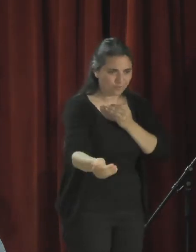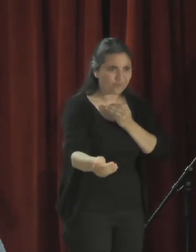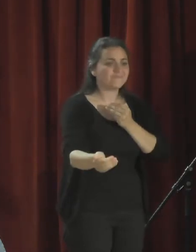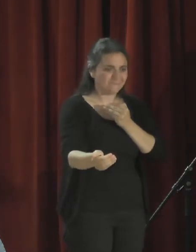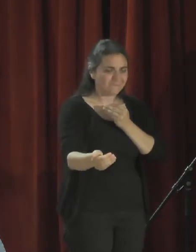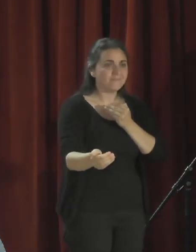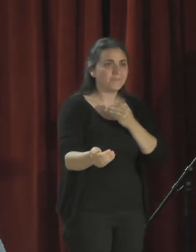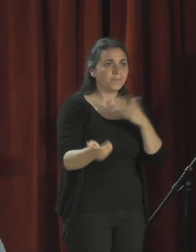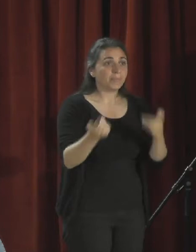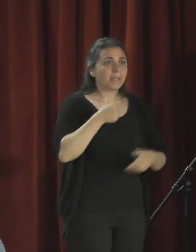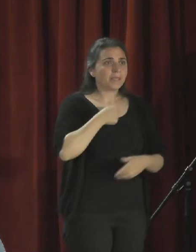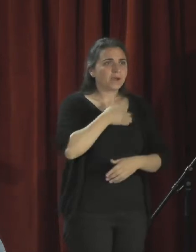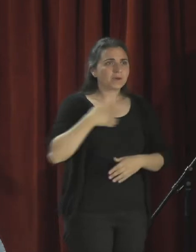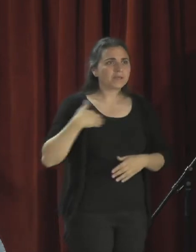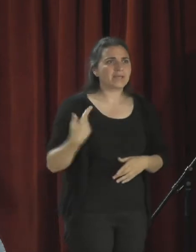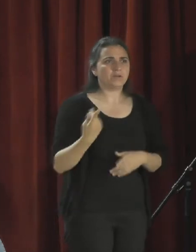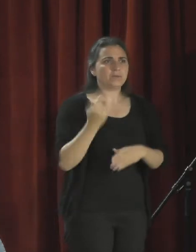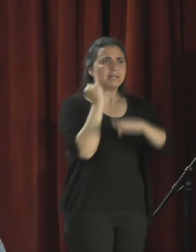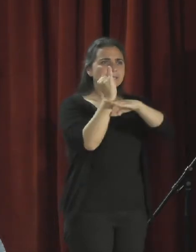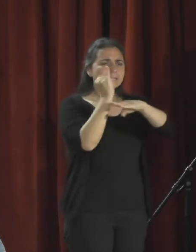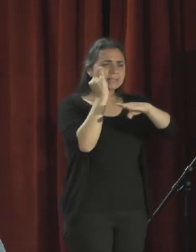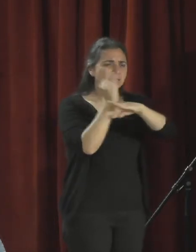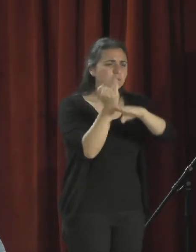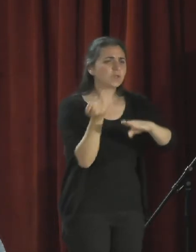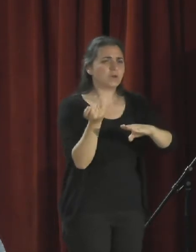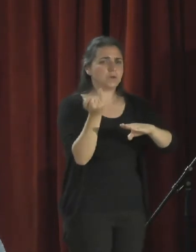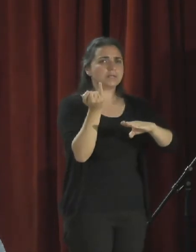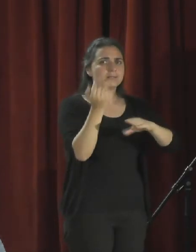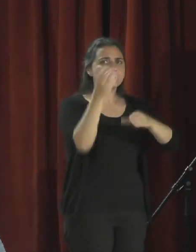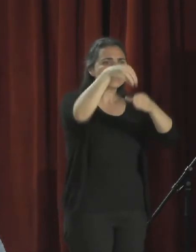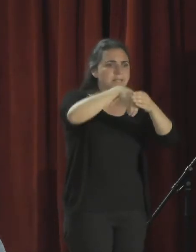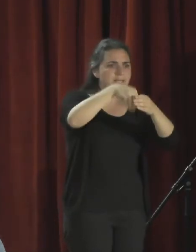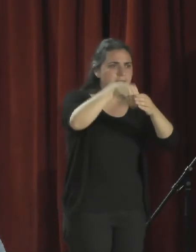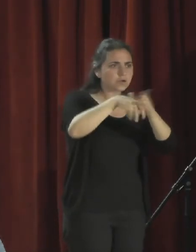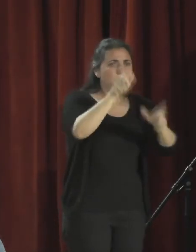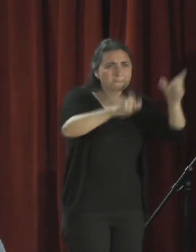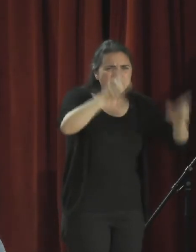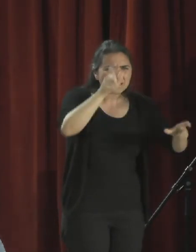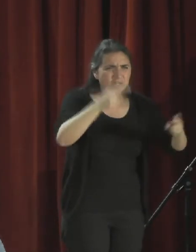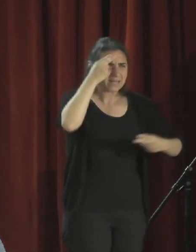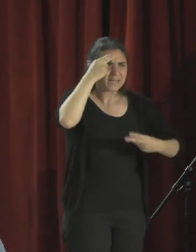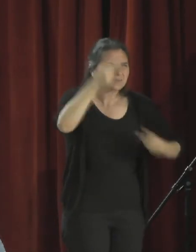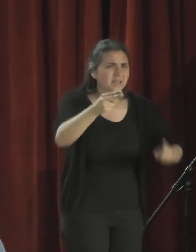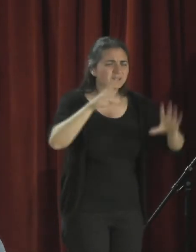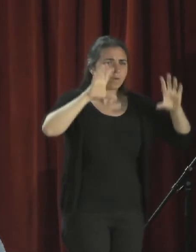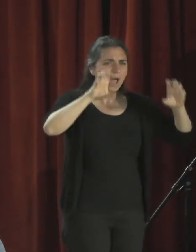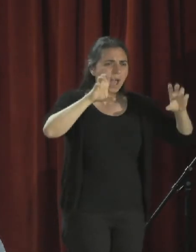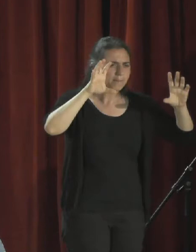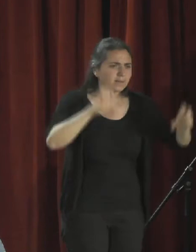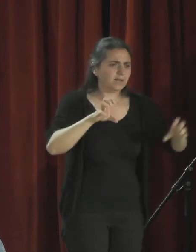que haxa xente nas institucións capaz de entender, de respectar, capaz de aprender.